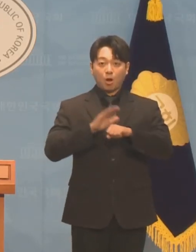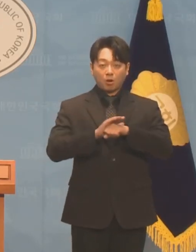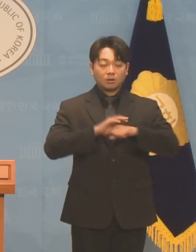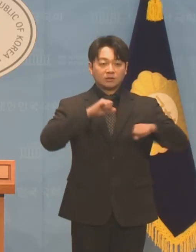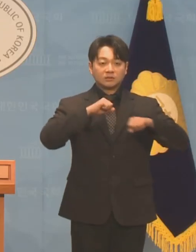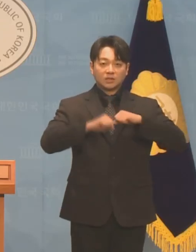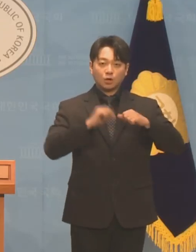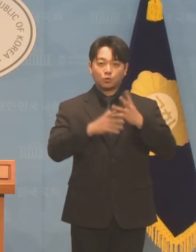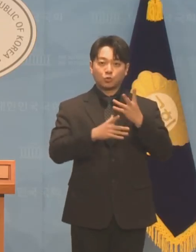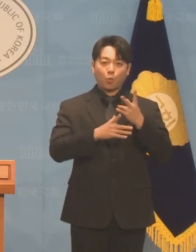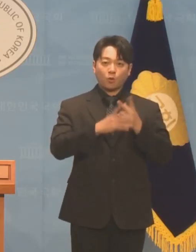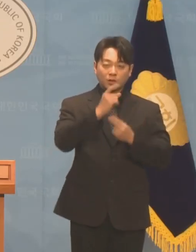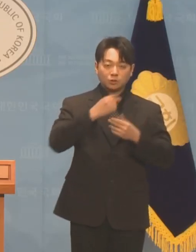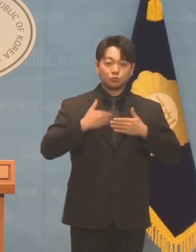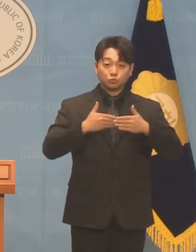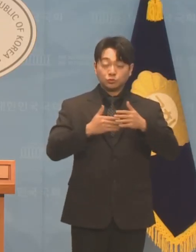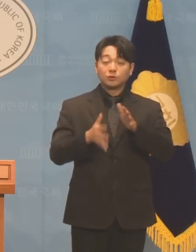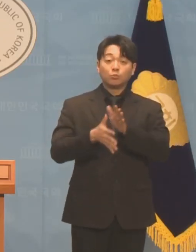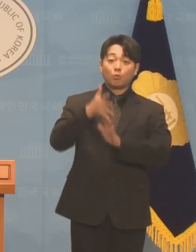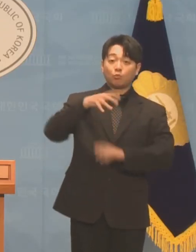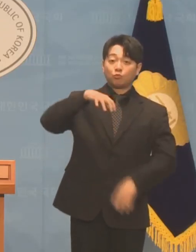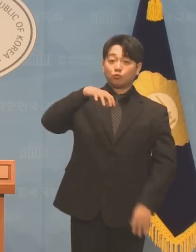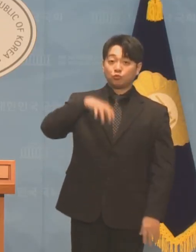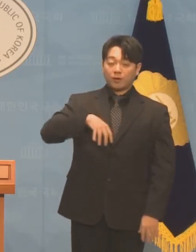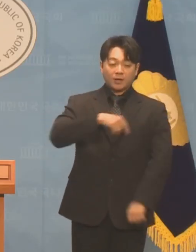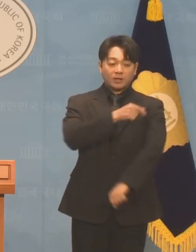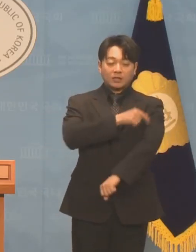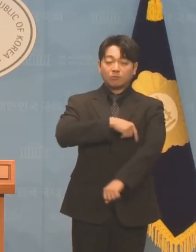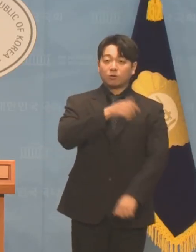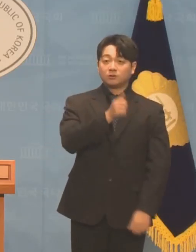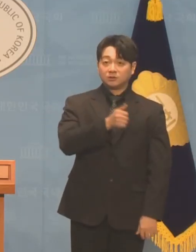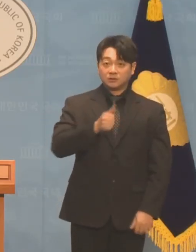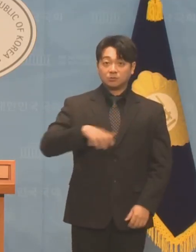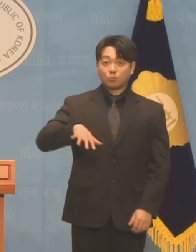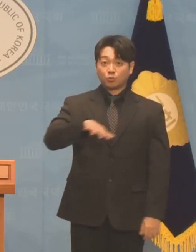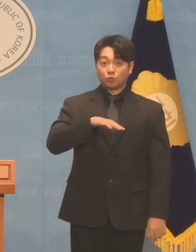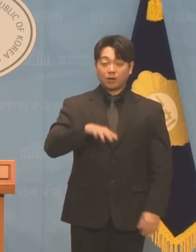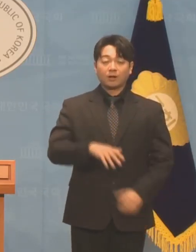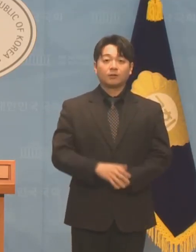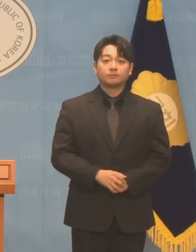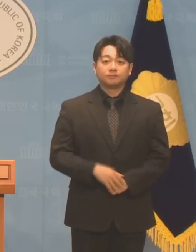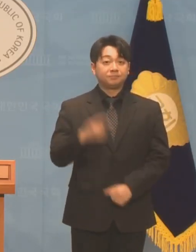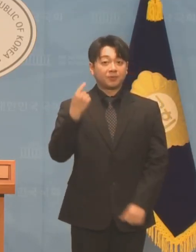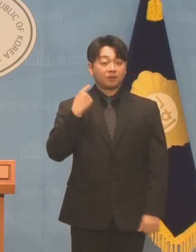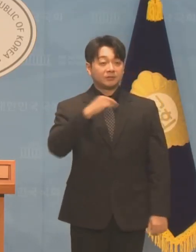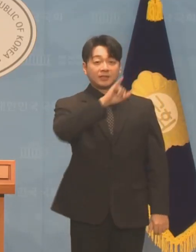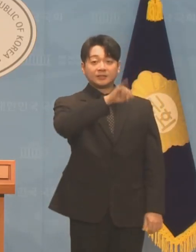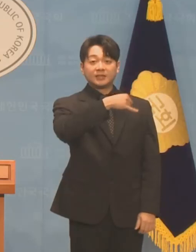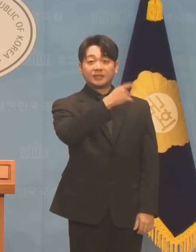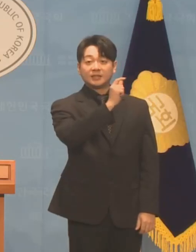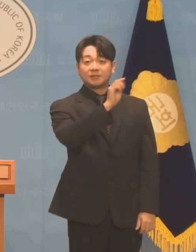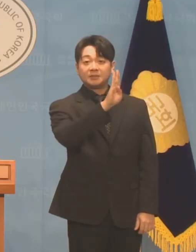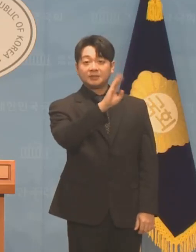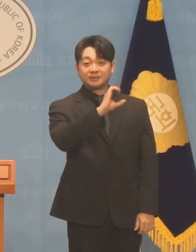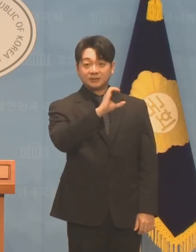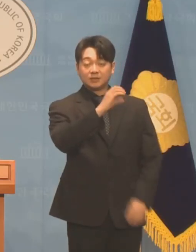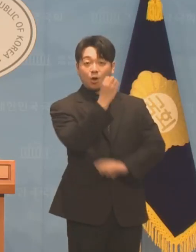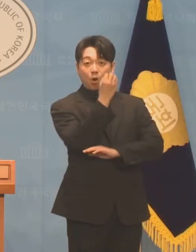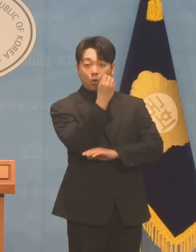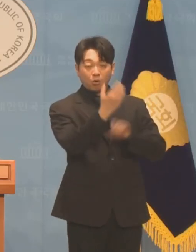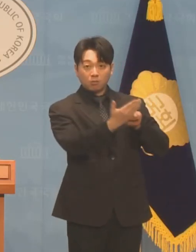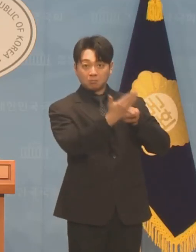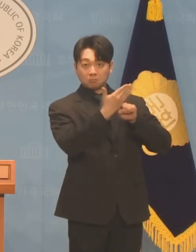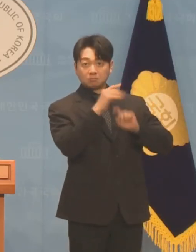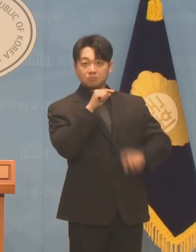자유통일추진본부에서 임원진 일동이 어제 JTBC 방송을 통해서